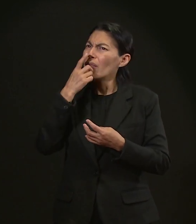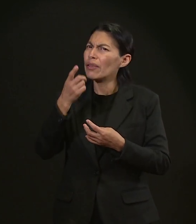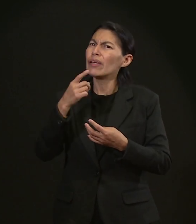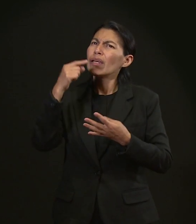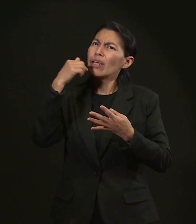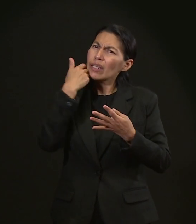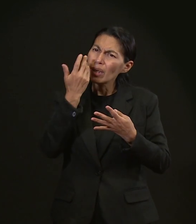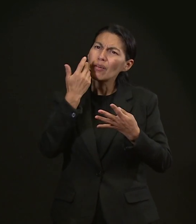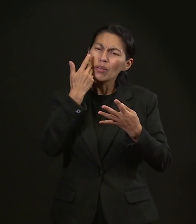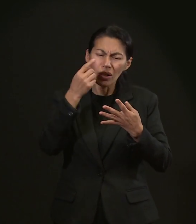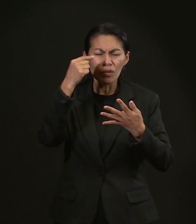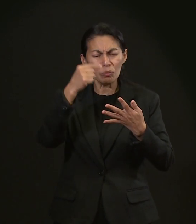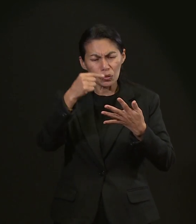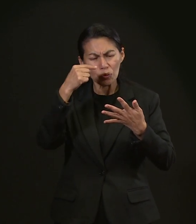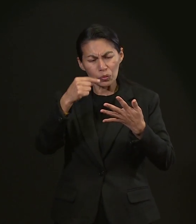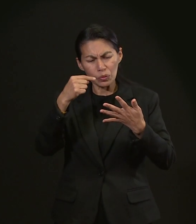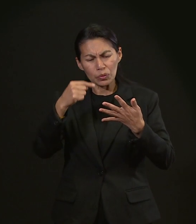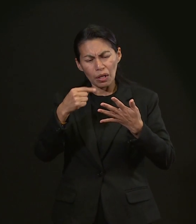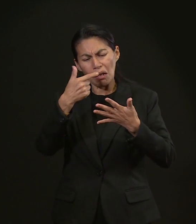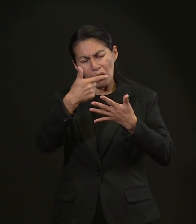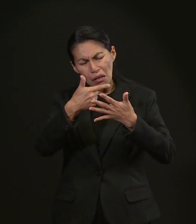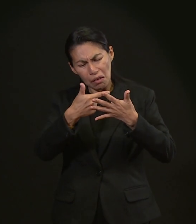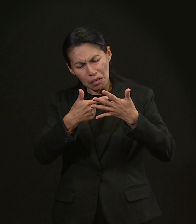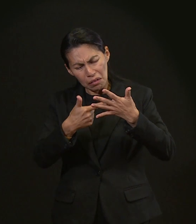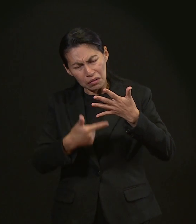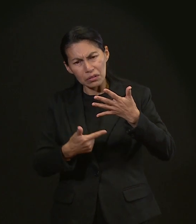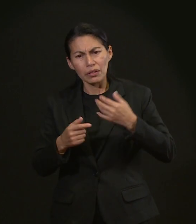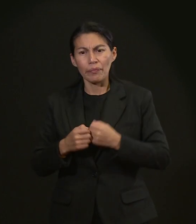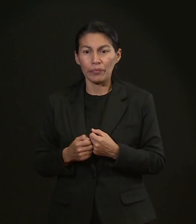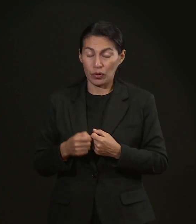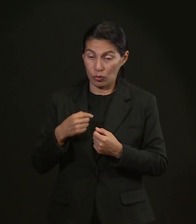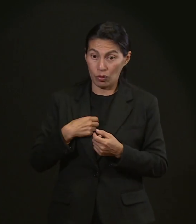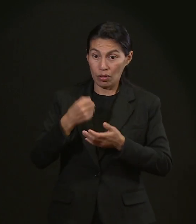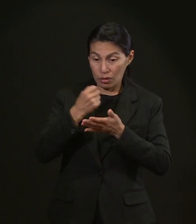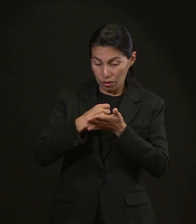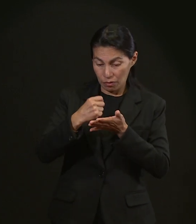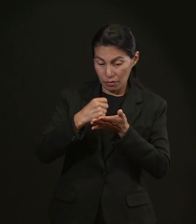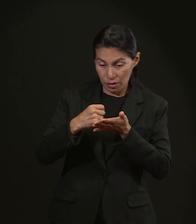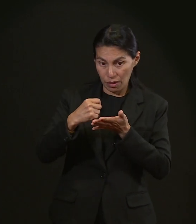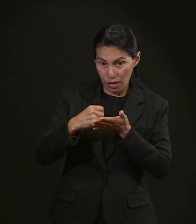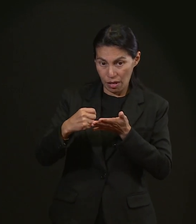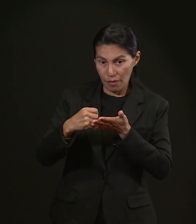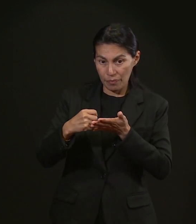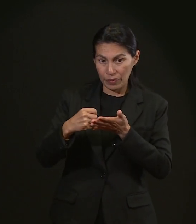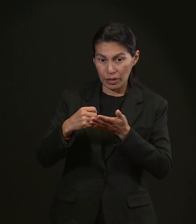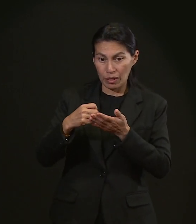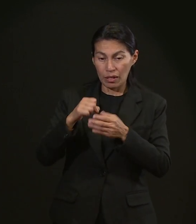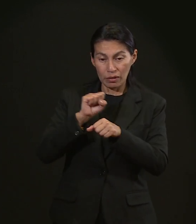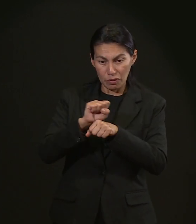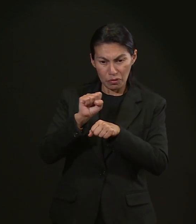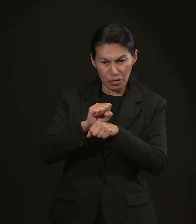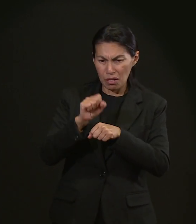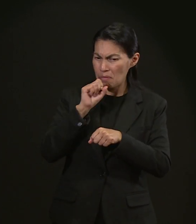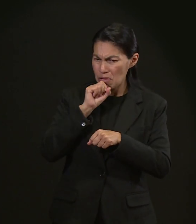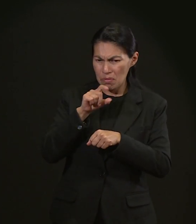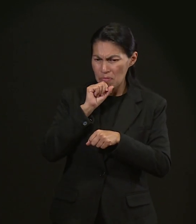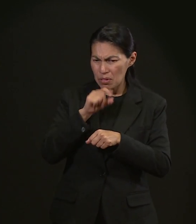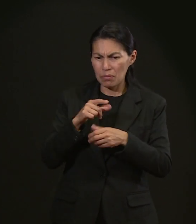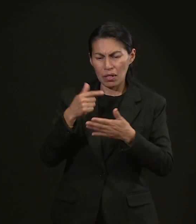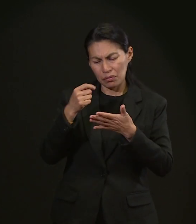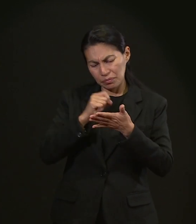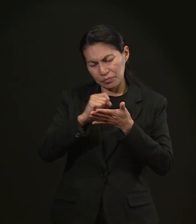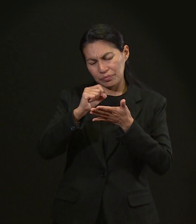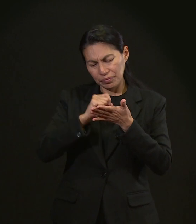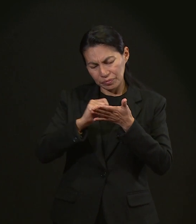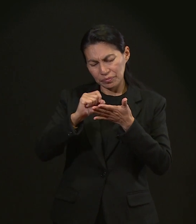y así y cuando estaba yo en la prepa ponía otra cosa de hecho yo le escribía te en mi libreta desde la secundaria era